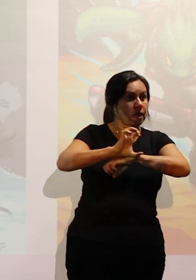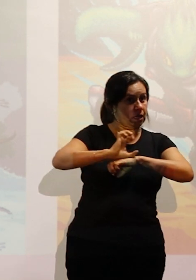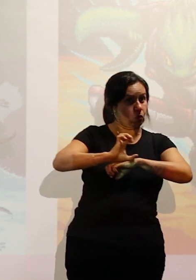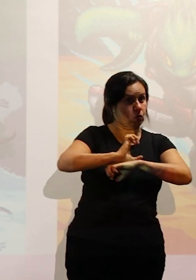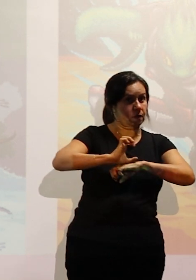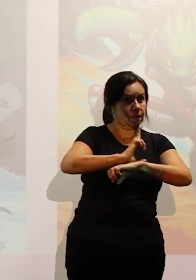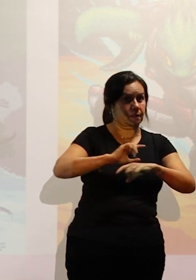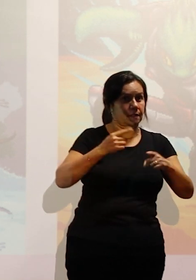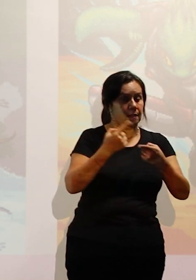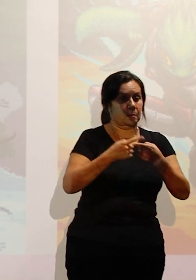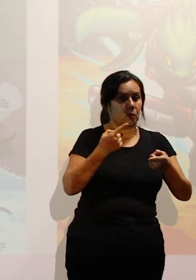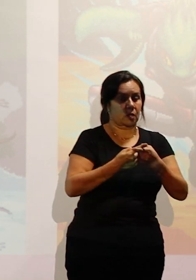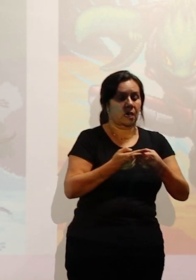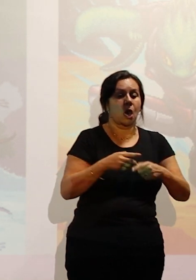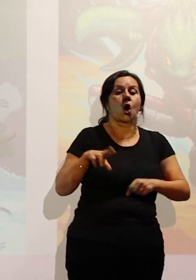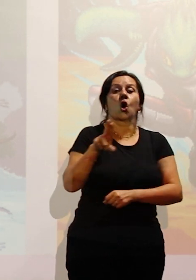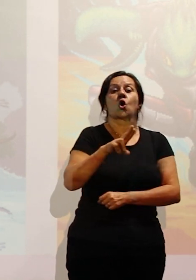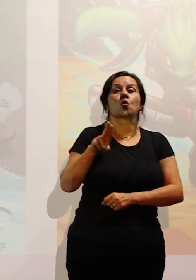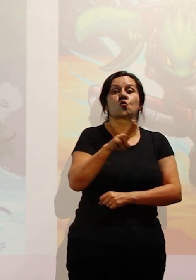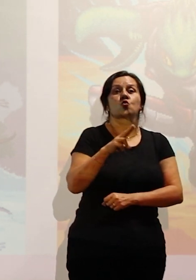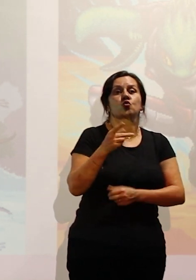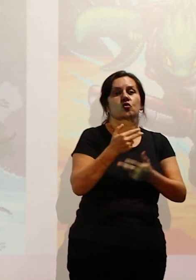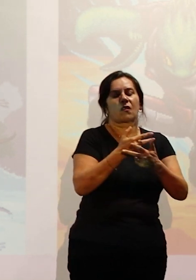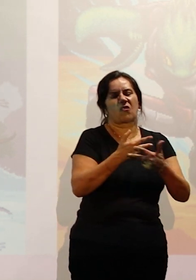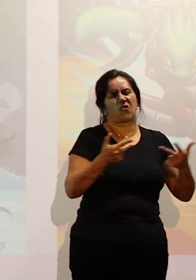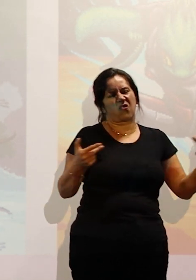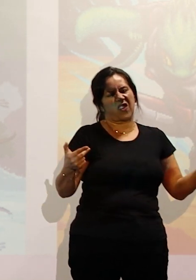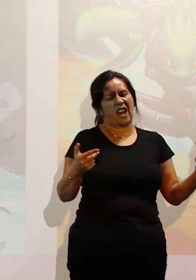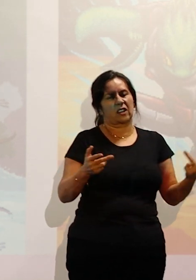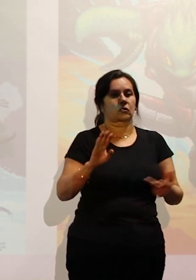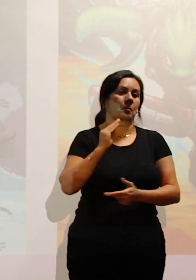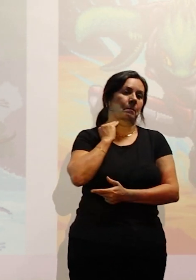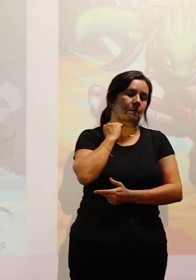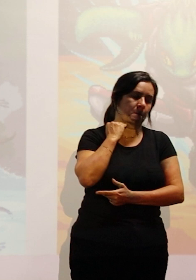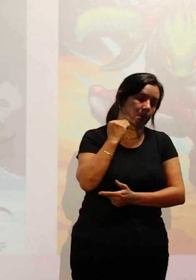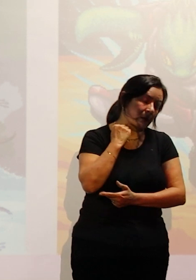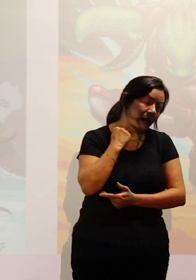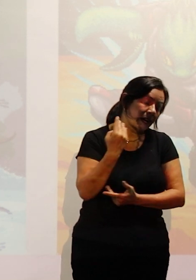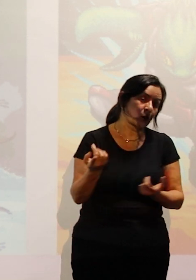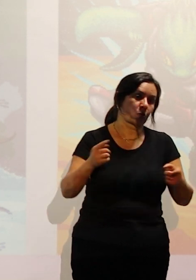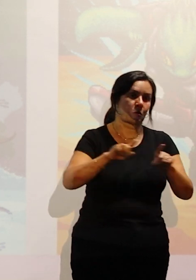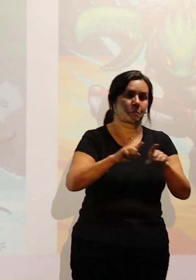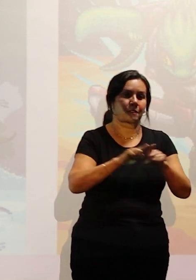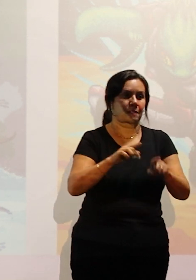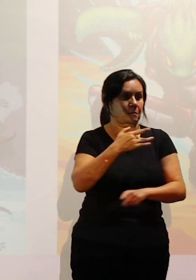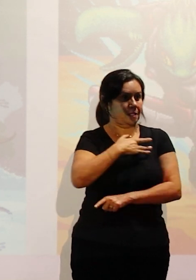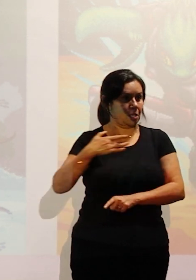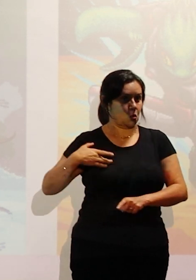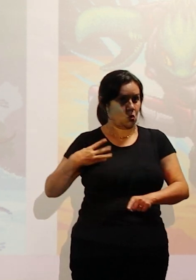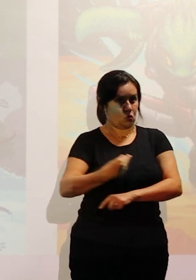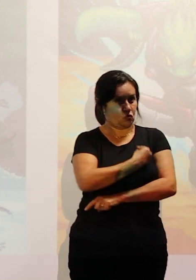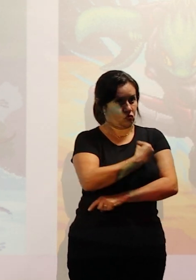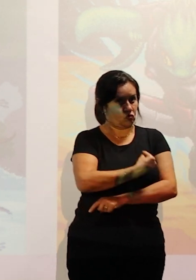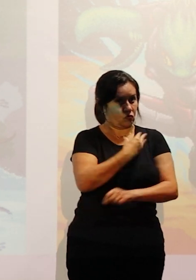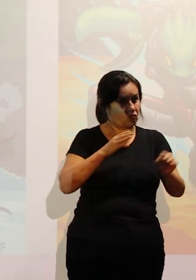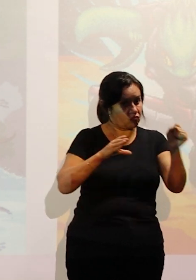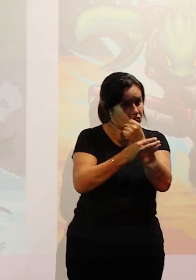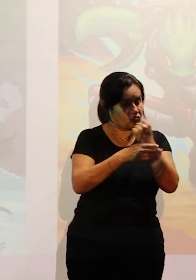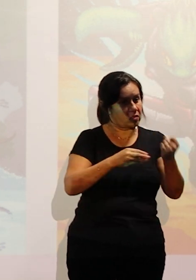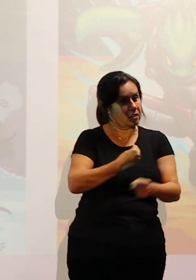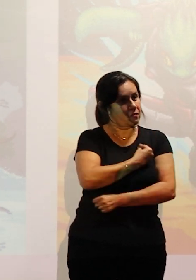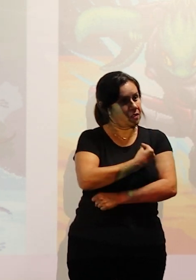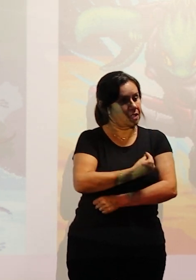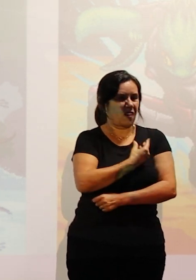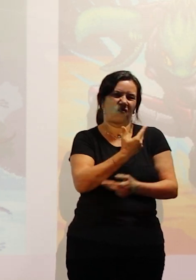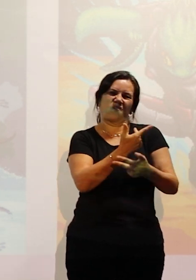cor do equilíbrio, também se usa muito em instituição financeira, também se usa muito em seguro de vida, seguro de